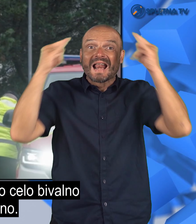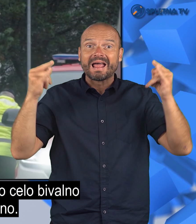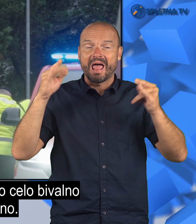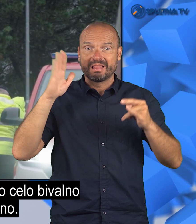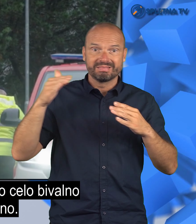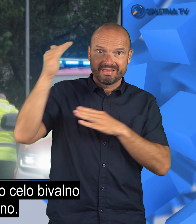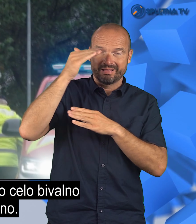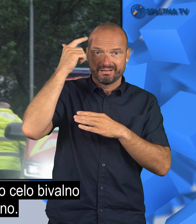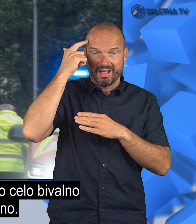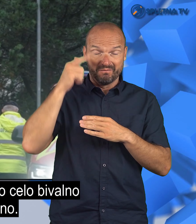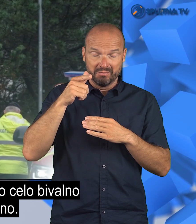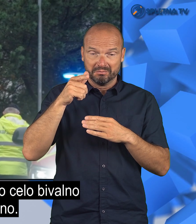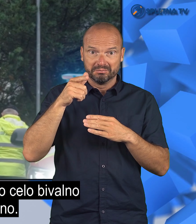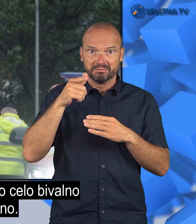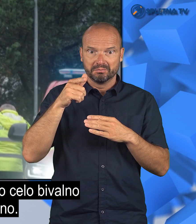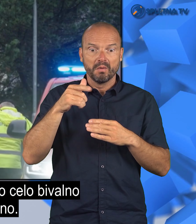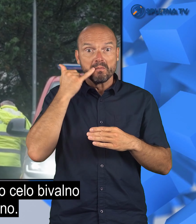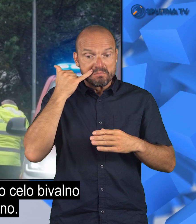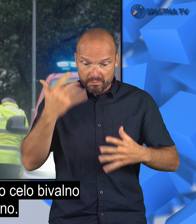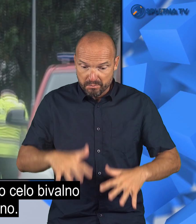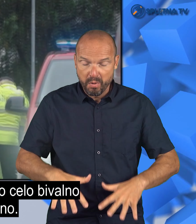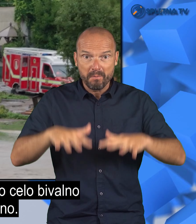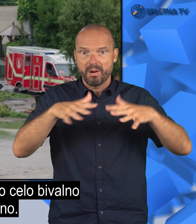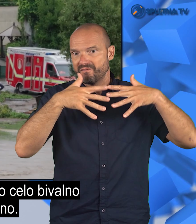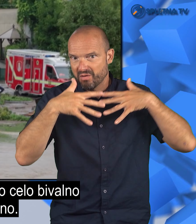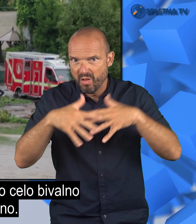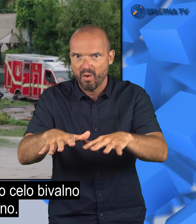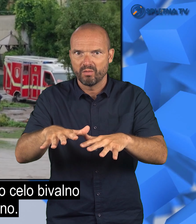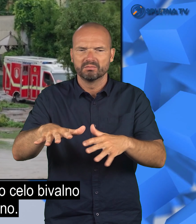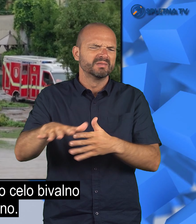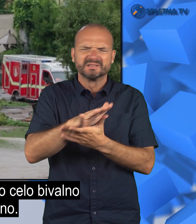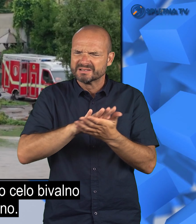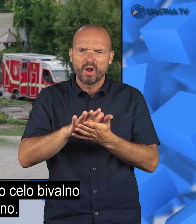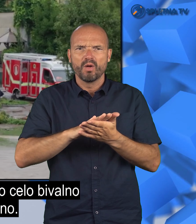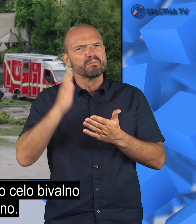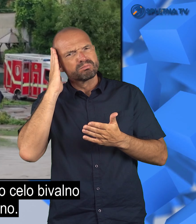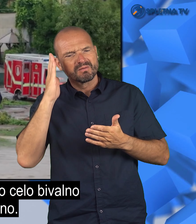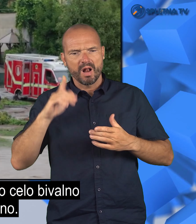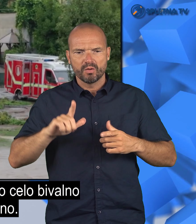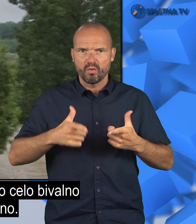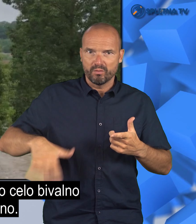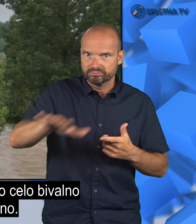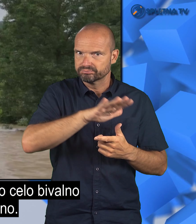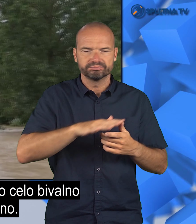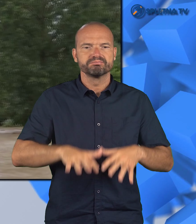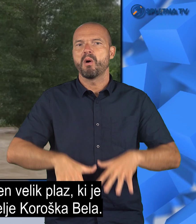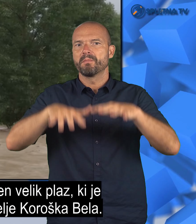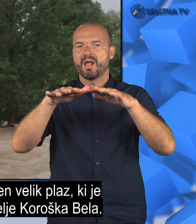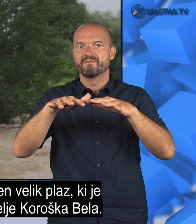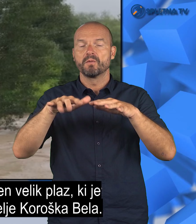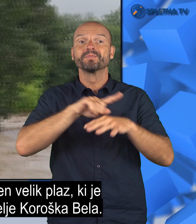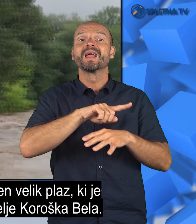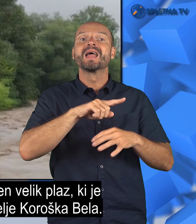in mu je poplavilo vse, celo bivalno površino.